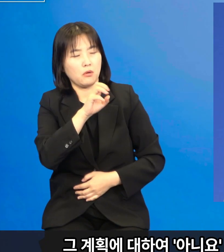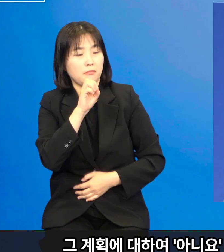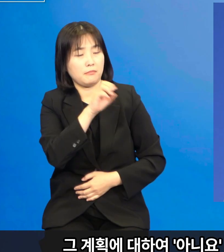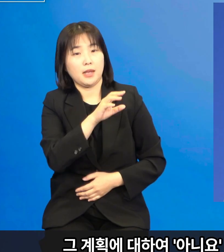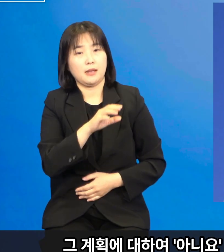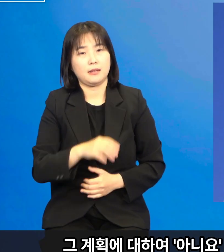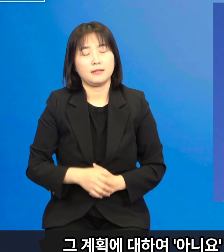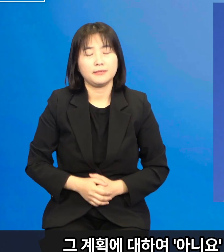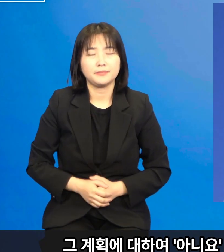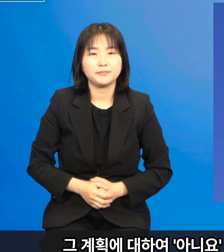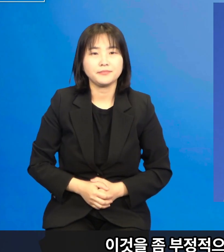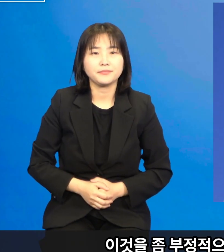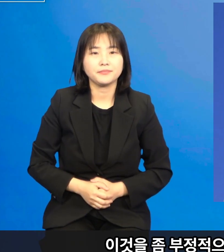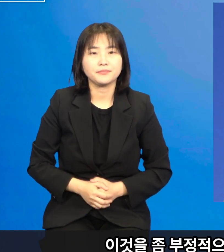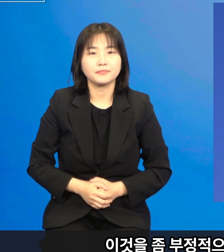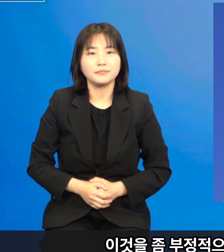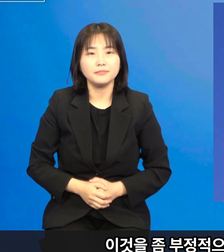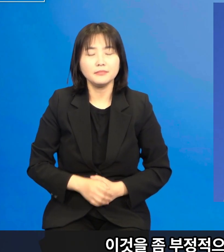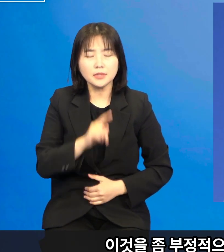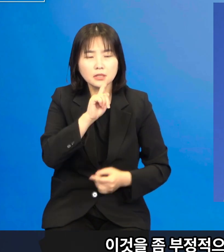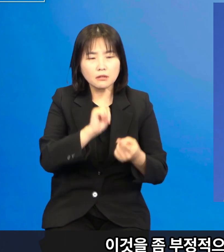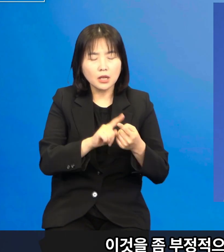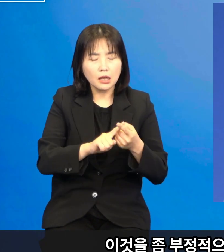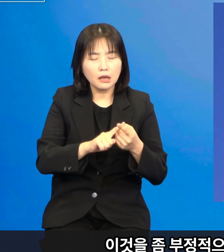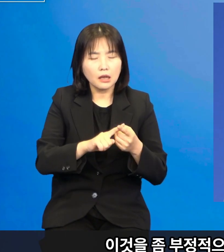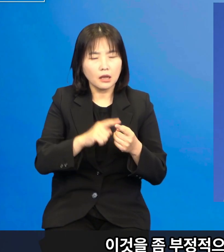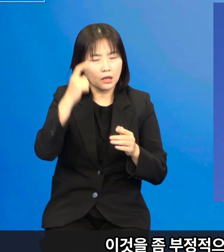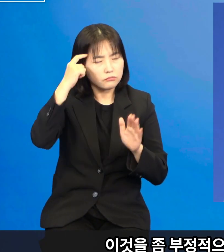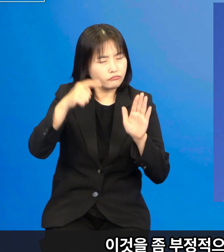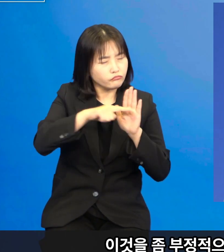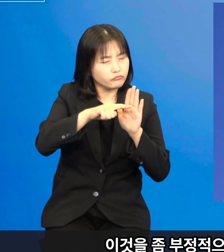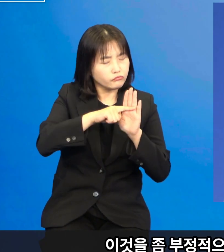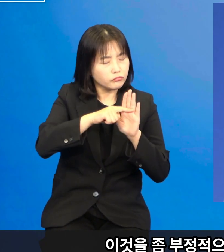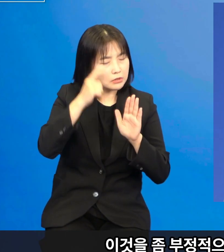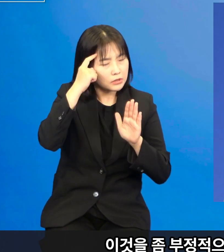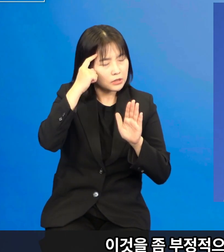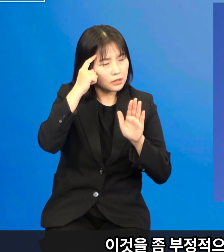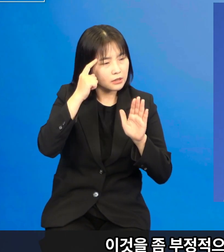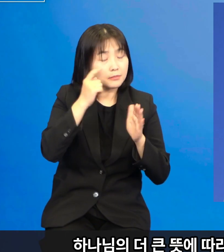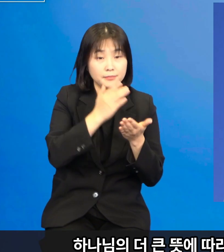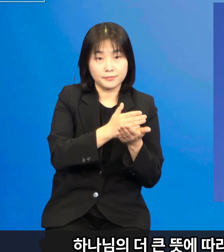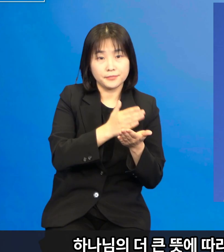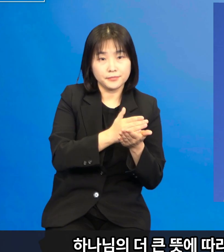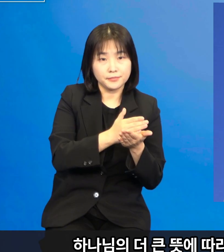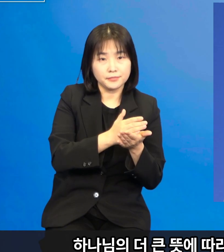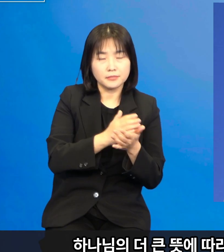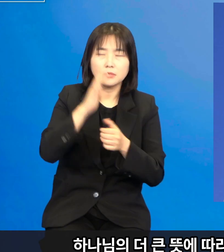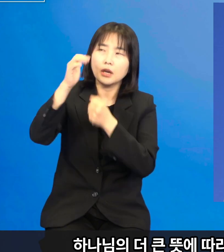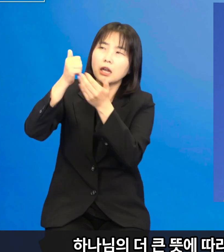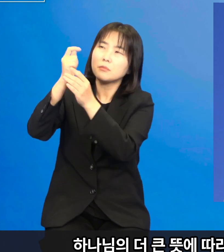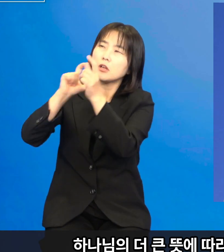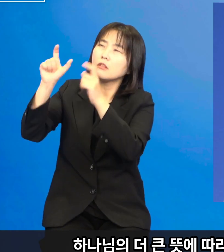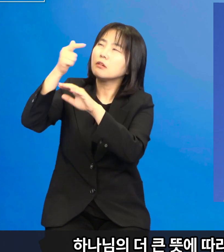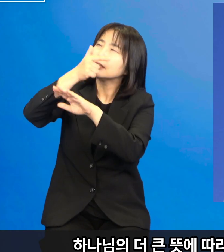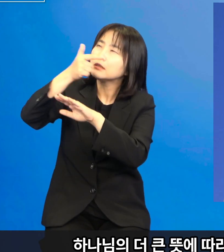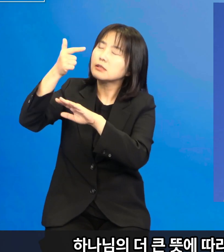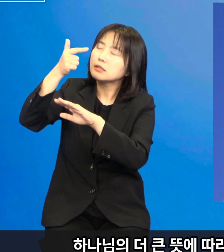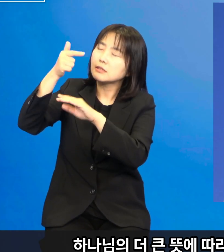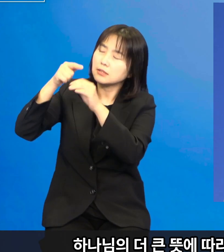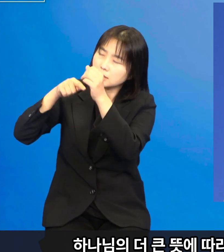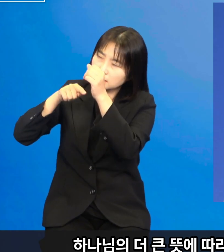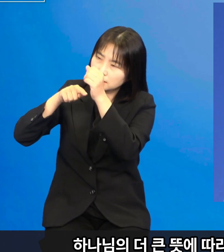겁니다. 이것을 좀 부정적으로만 볼 것이 아니라 하나님의 더 큰 뜻에